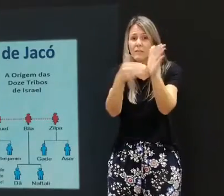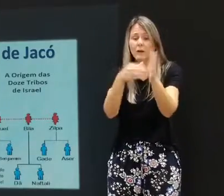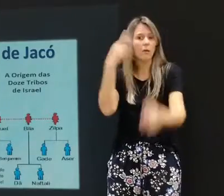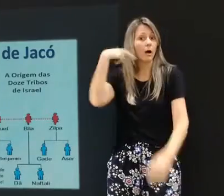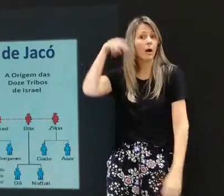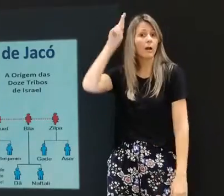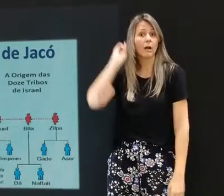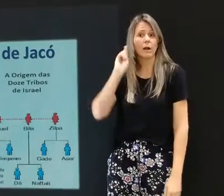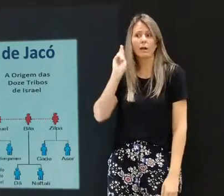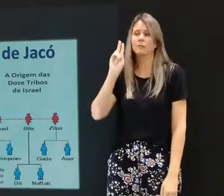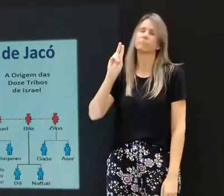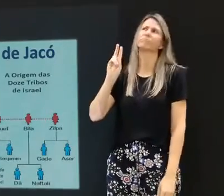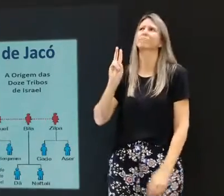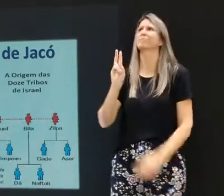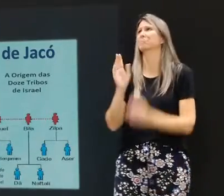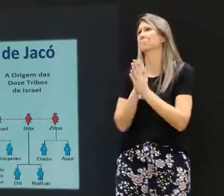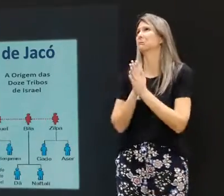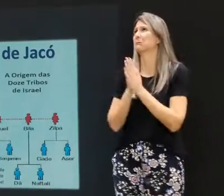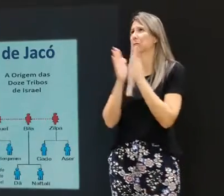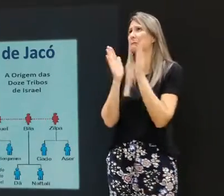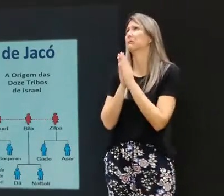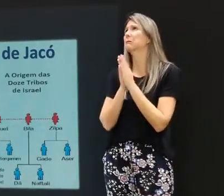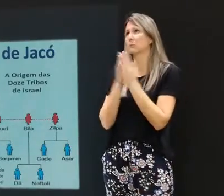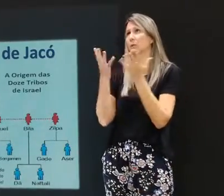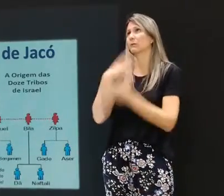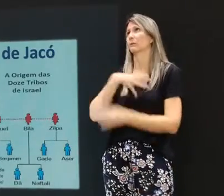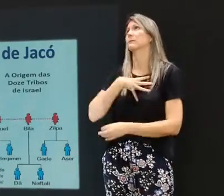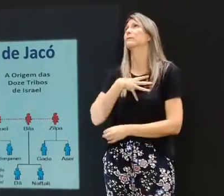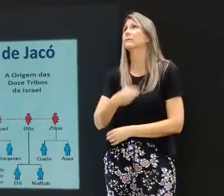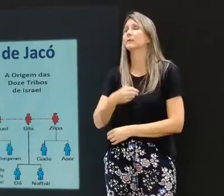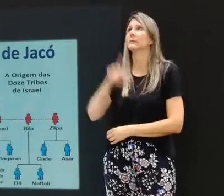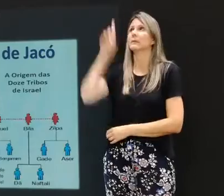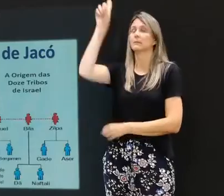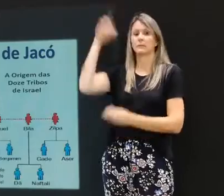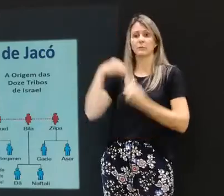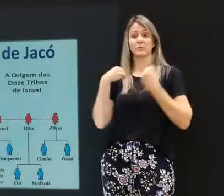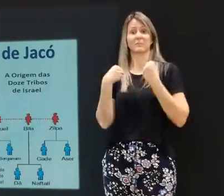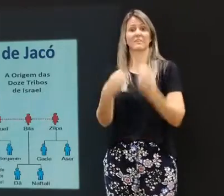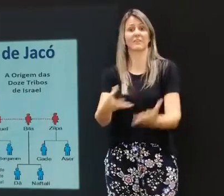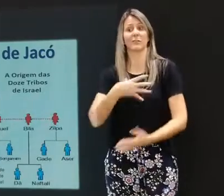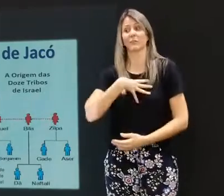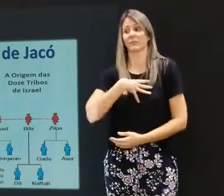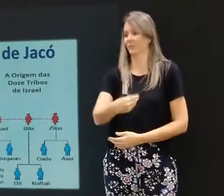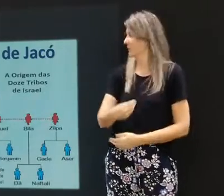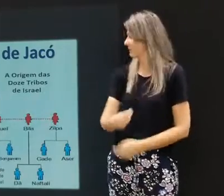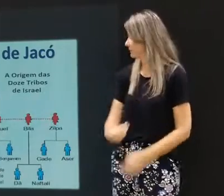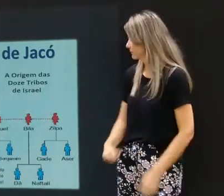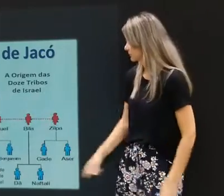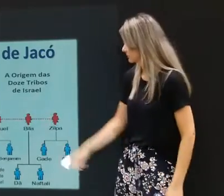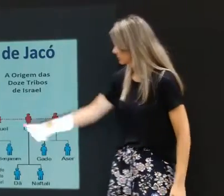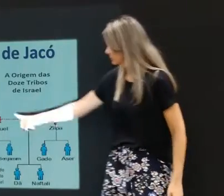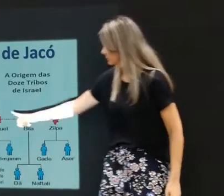no final, Raquel, ela orou. Ela pediu ao Senhor que desse um filho, e Deus deu um filho para